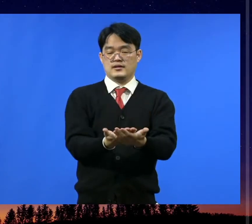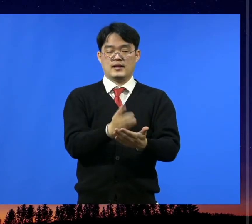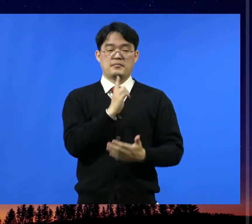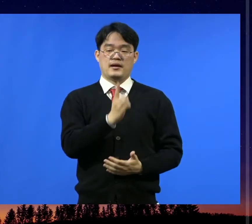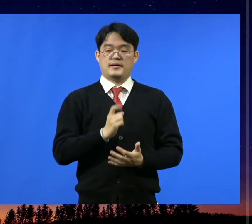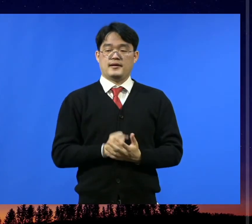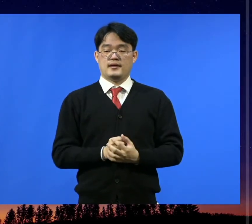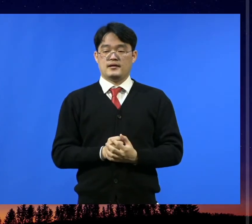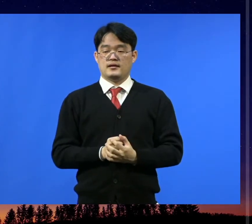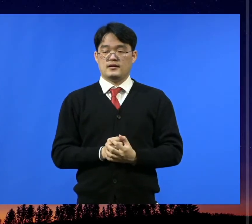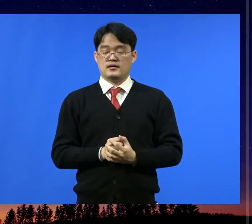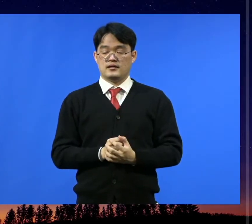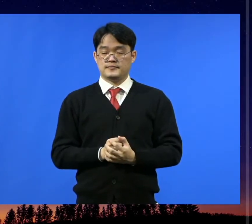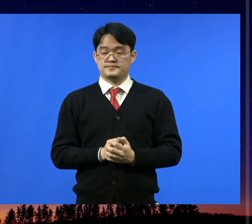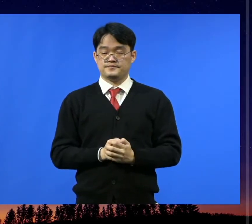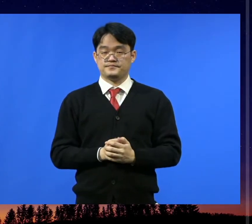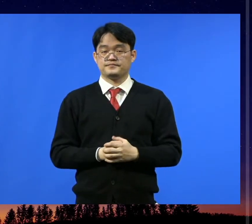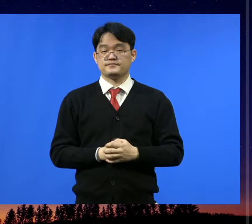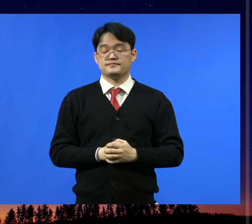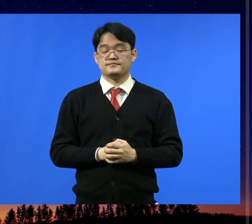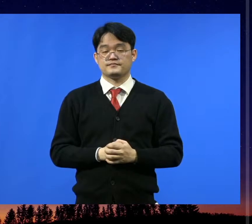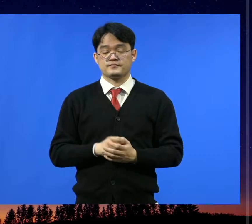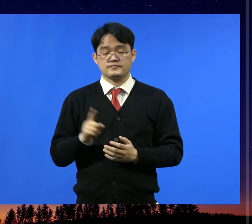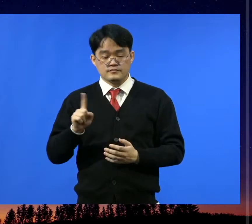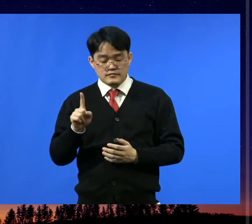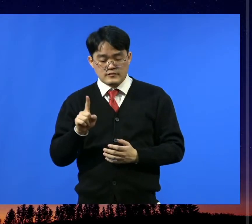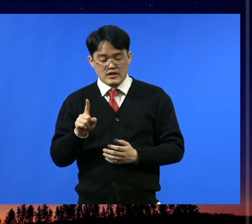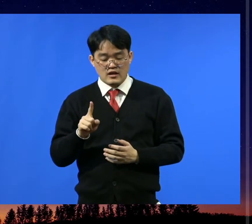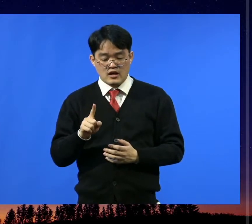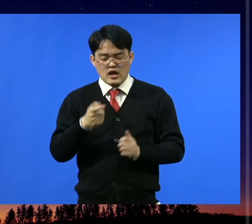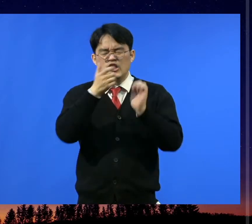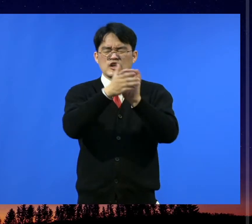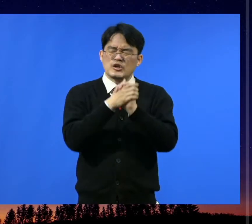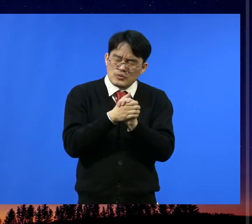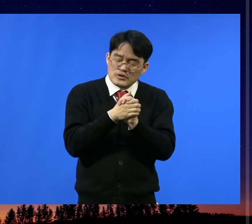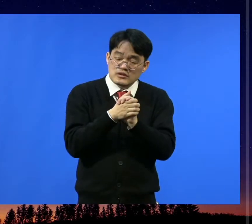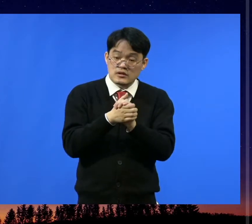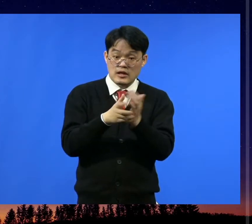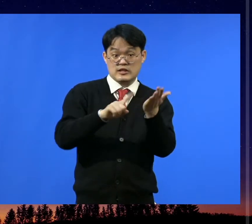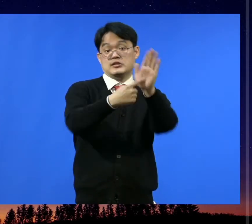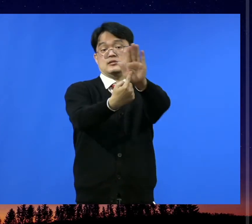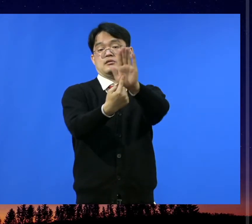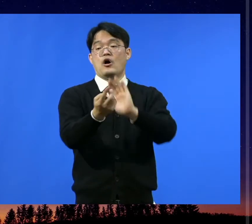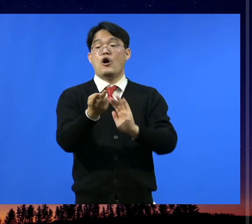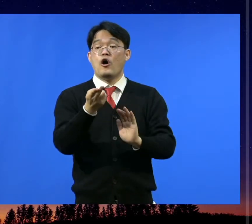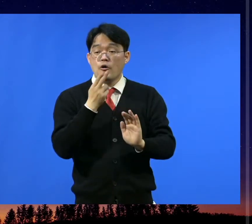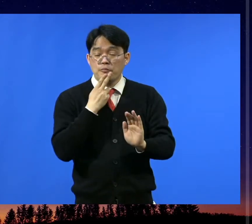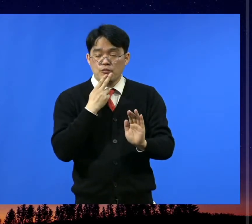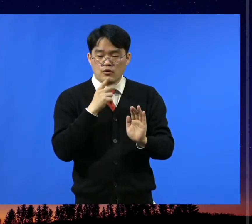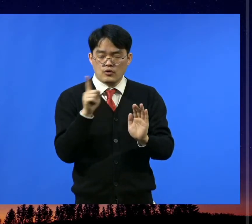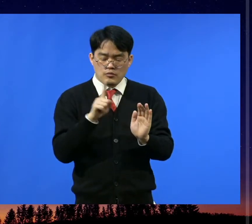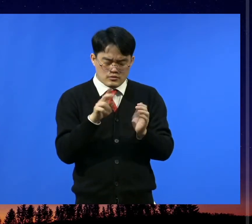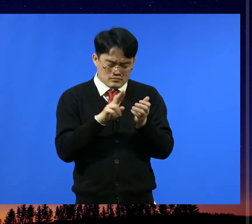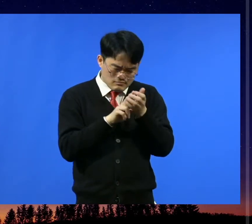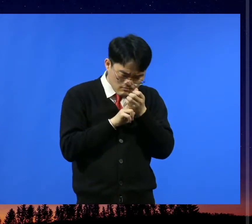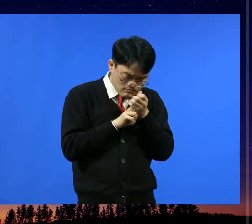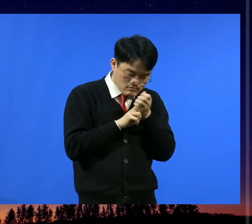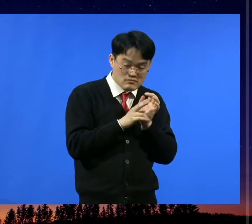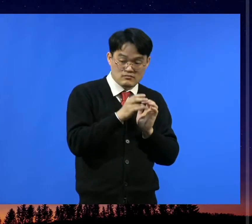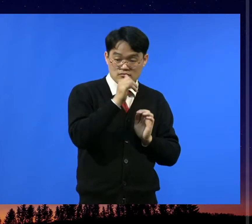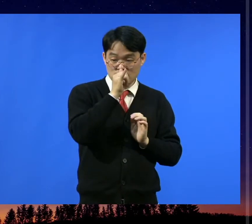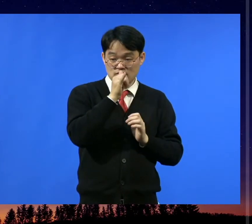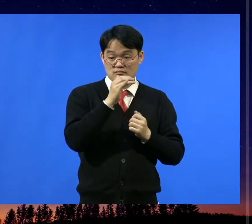이 무기는 사실은 드러나 있지 않습니다. 감춰져 있기 때문에 잘 인식하지 못하고 넘어갈 수가 있습니다.